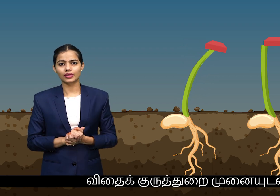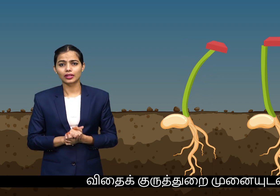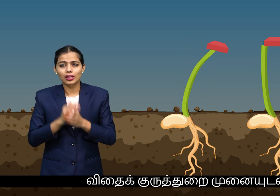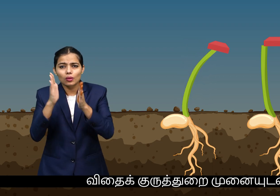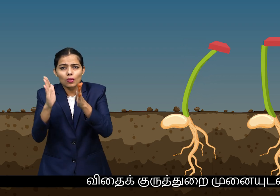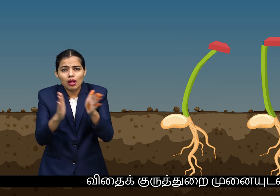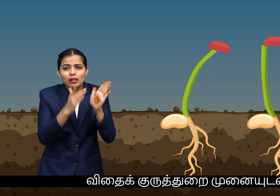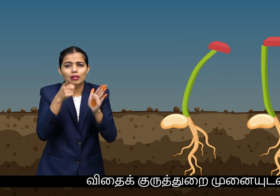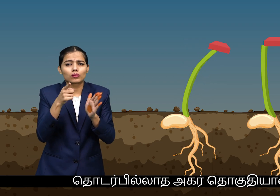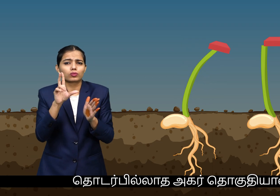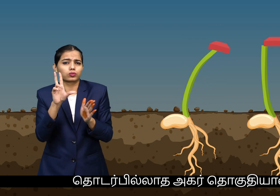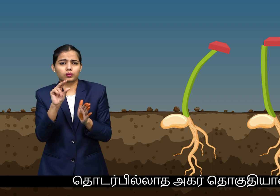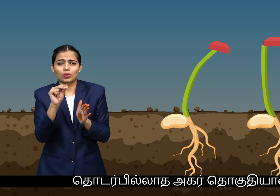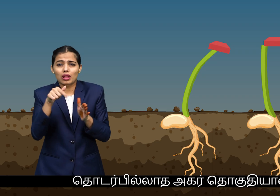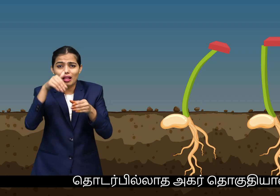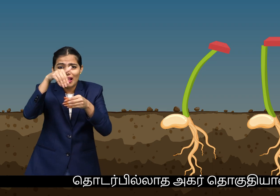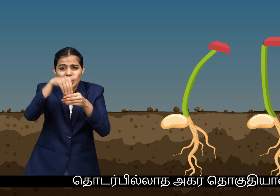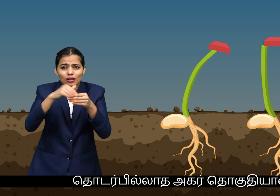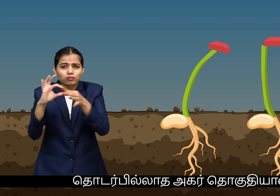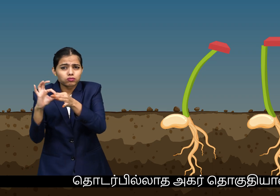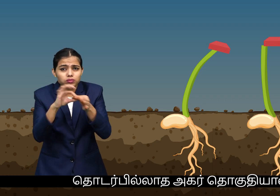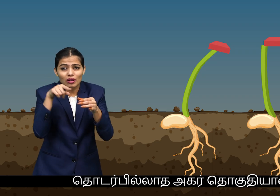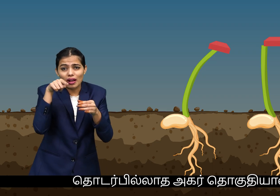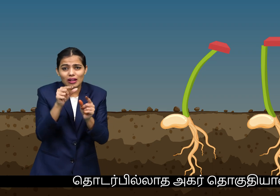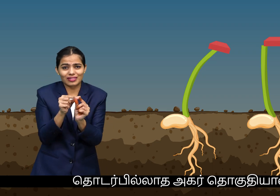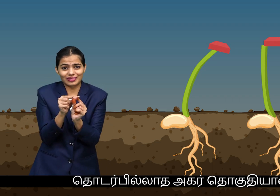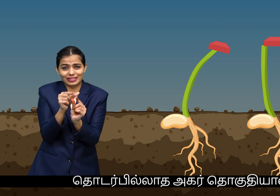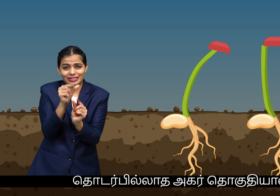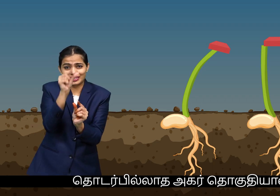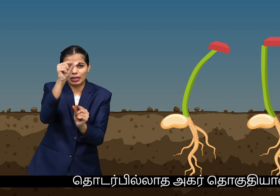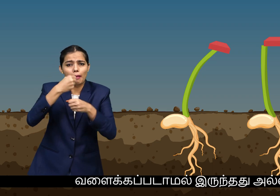விதை குறுத்துறை முனையுடன் தொடர்பில்லாத அகர் தொகுதியானது